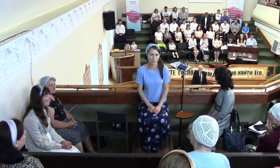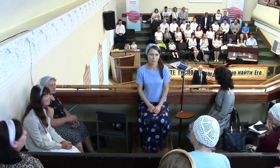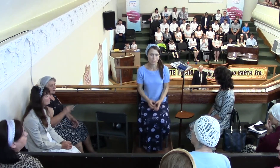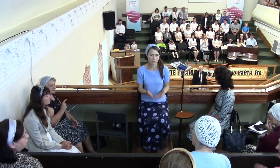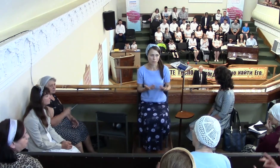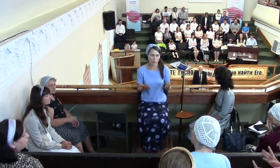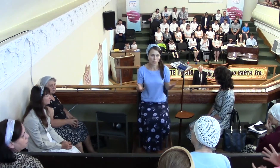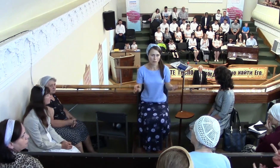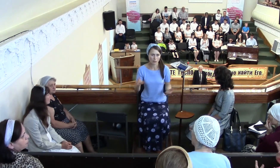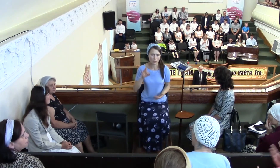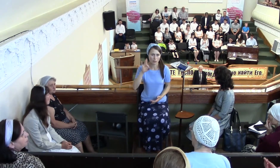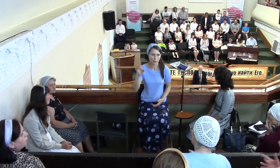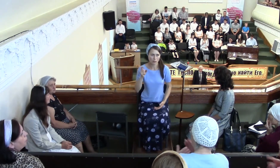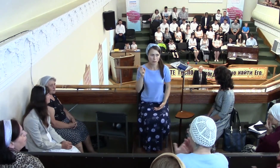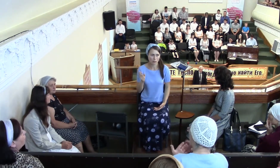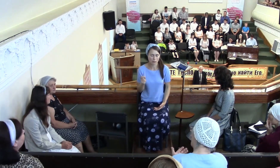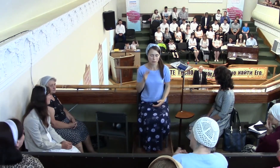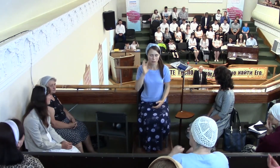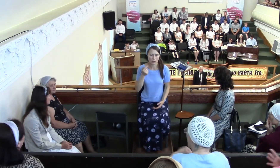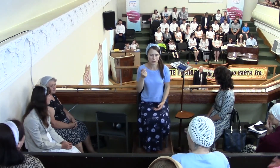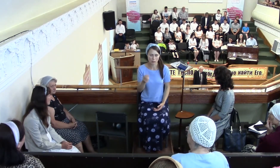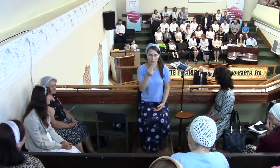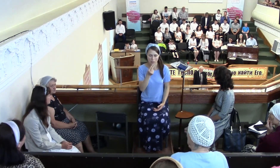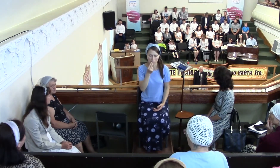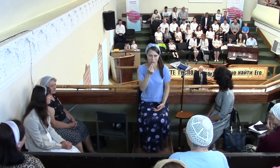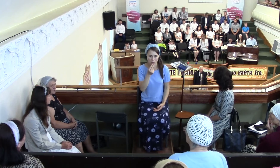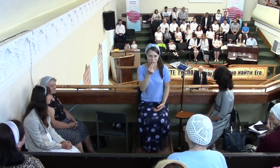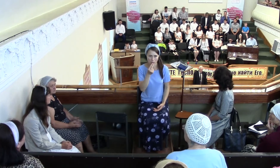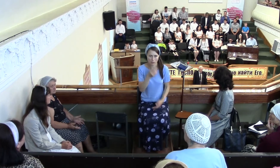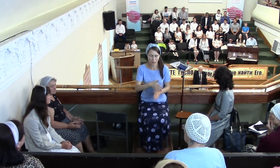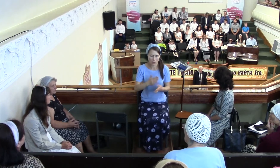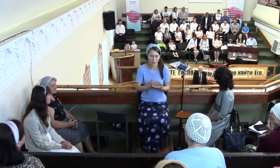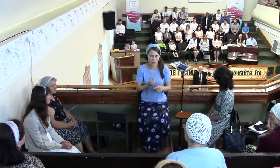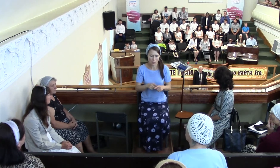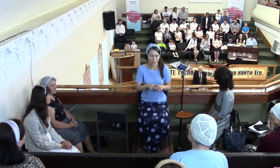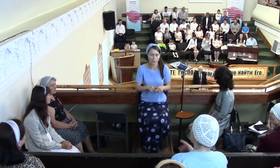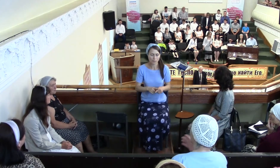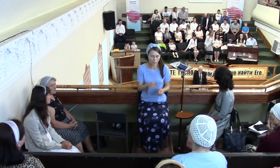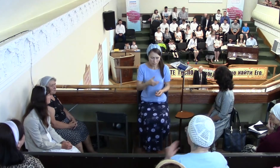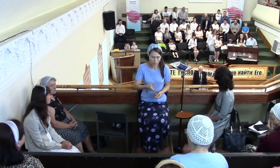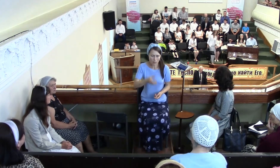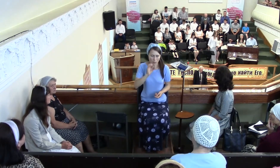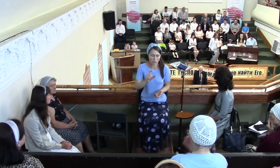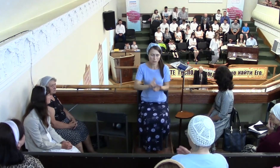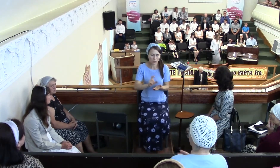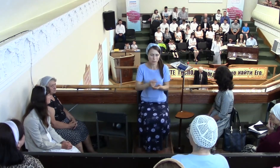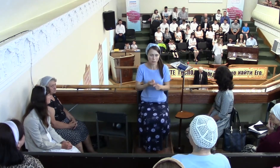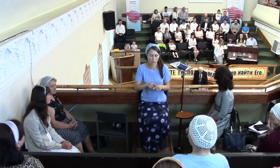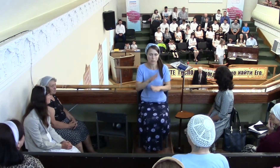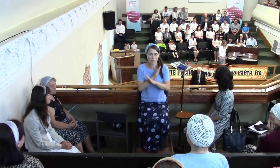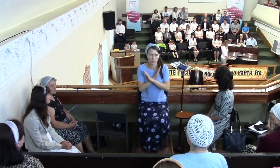всякий раз, когда вы едете хлеб, пьете чашу, смерть Господню возвещаете, доколе Он придет.